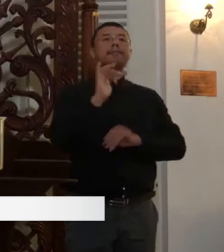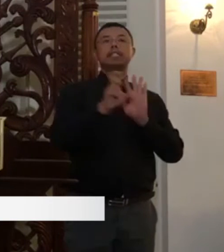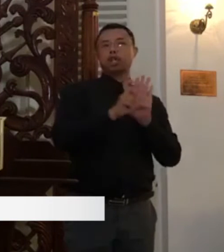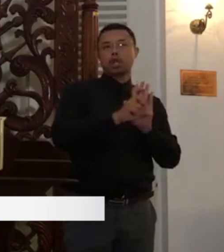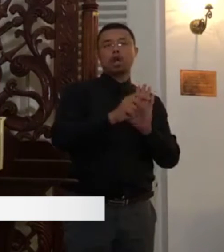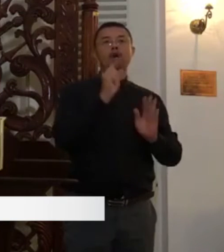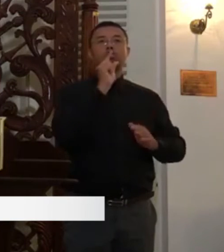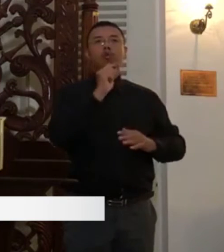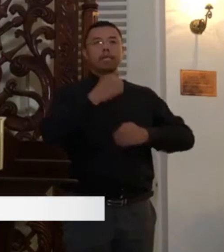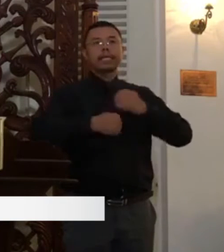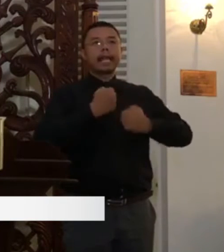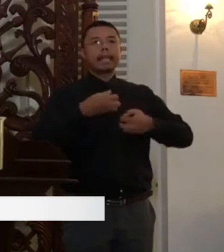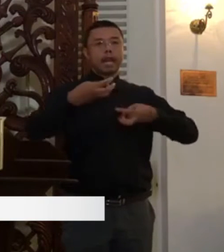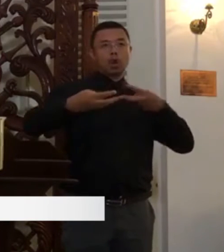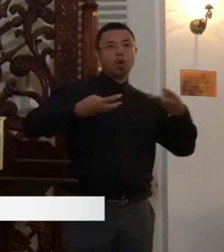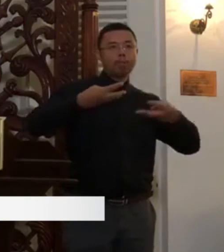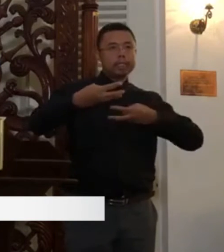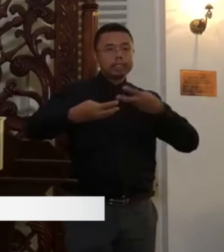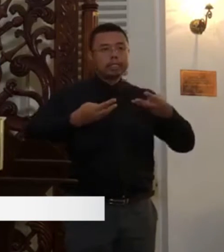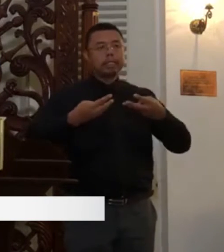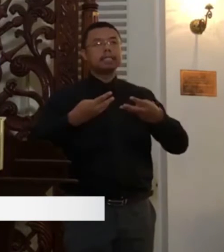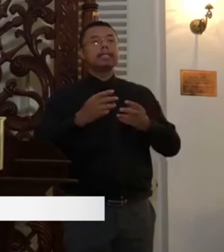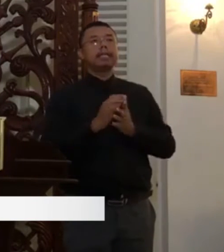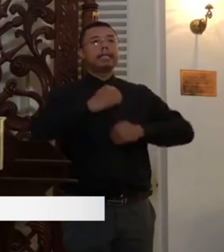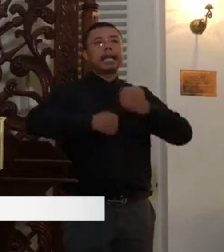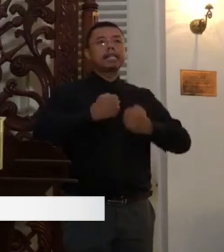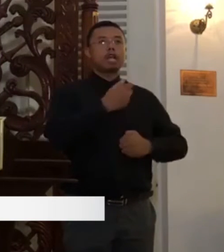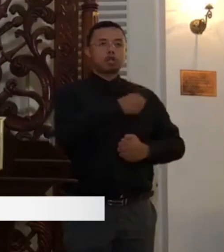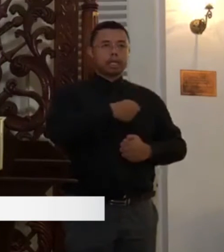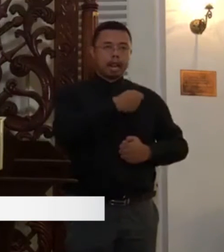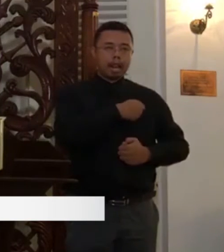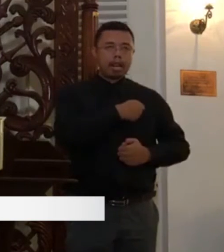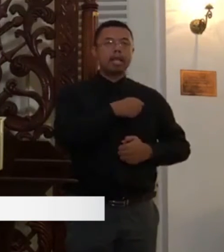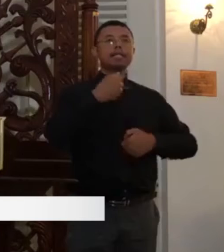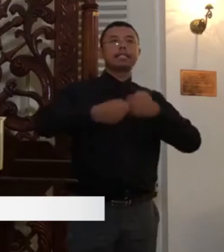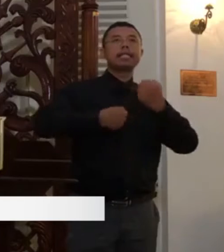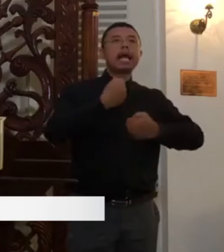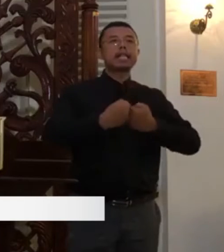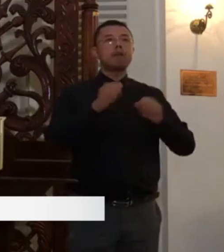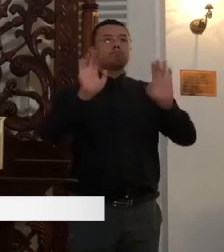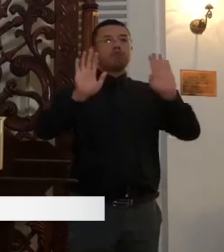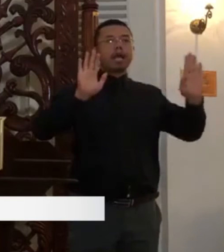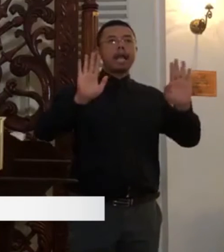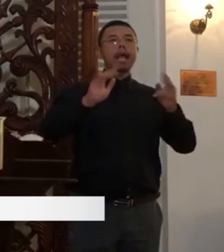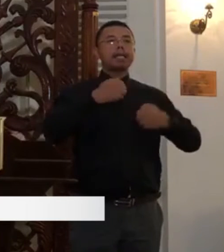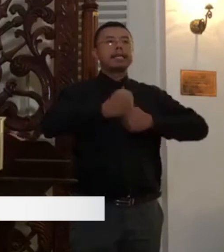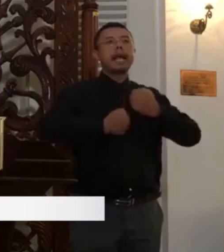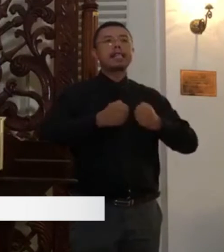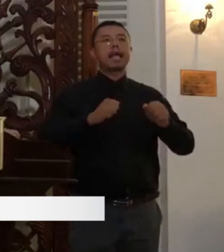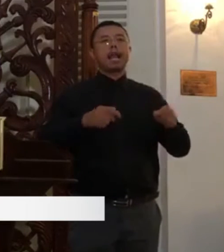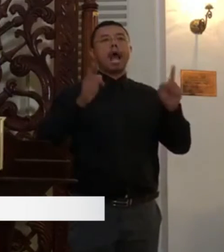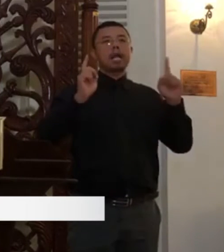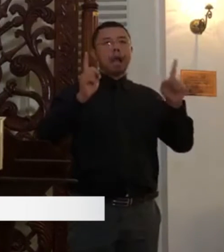kegiatan perekonomian, kegiatan sosial, kegiatan budaya, kegiatan